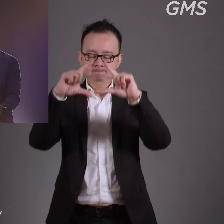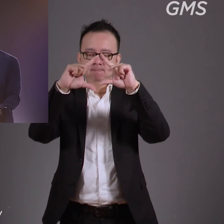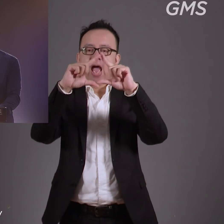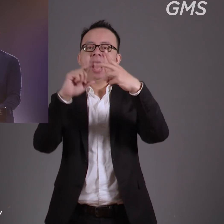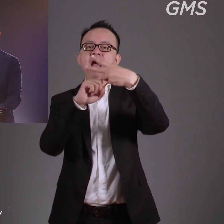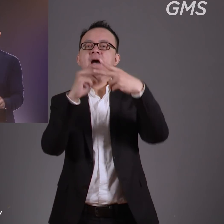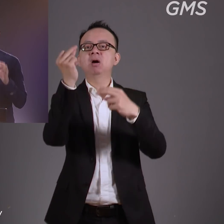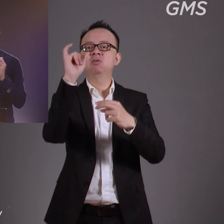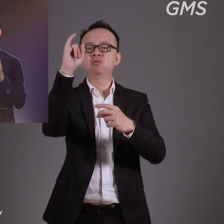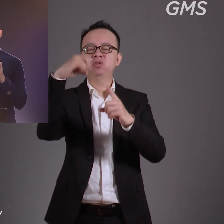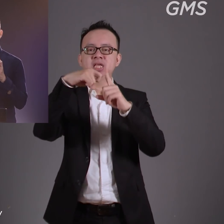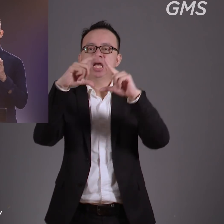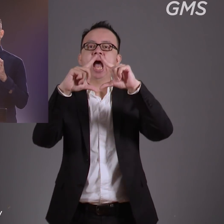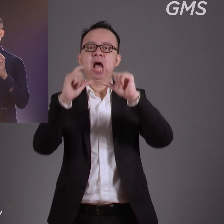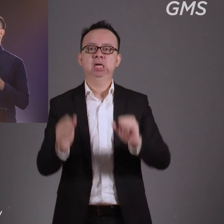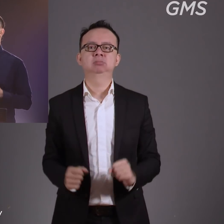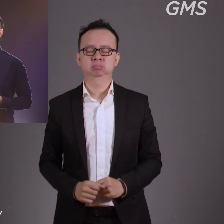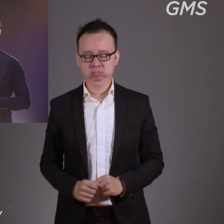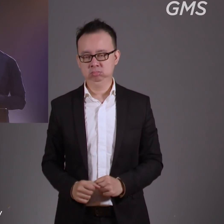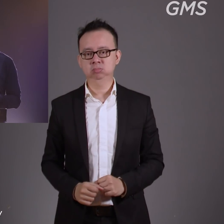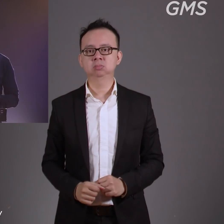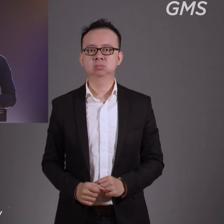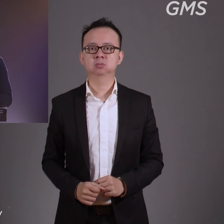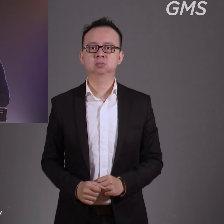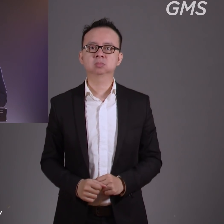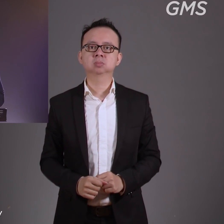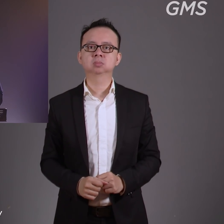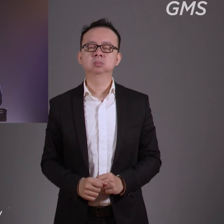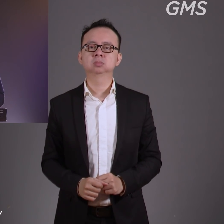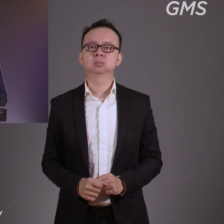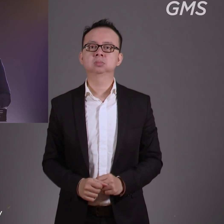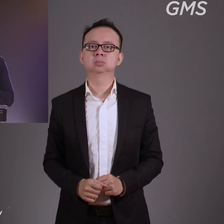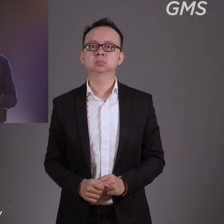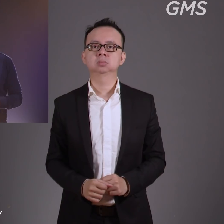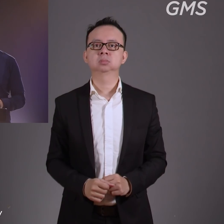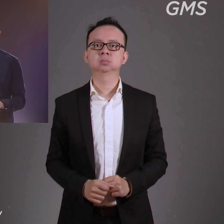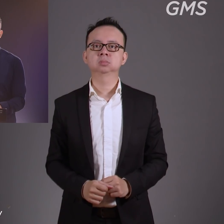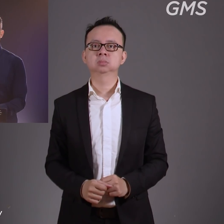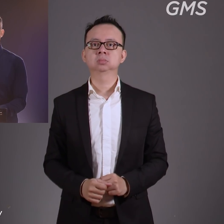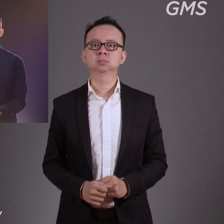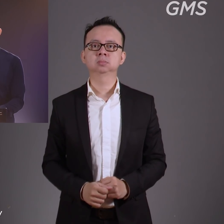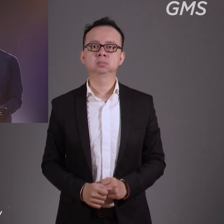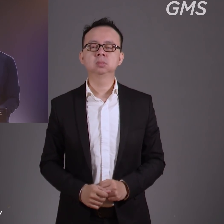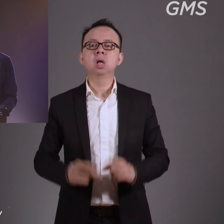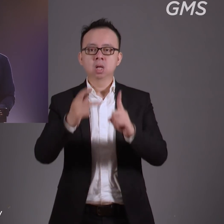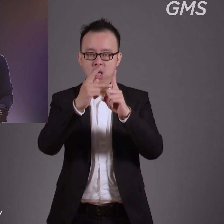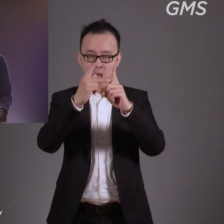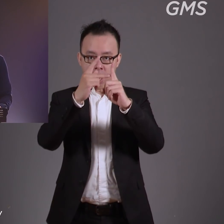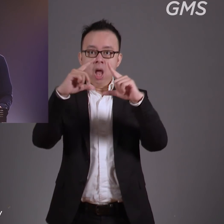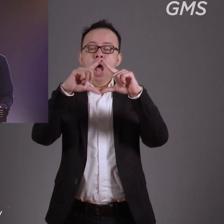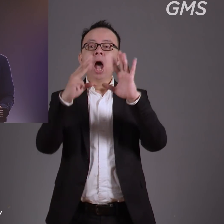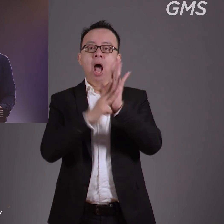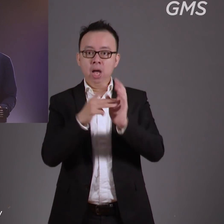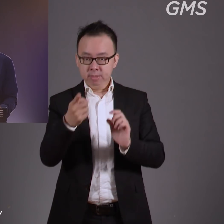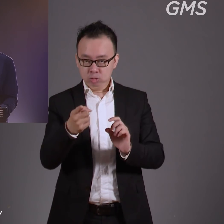Kanaan. Nah, Ham ini sebagai simbol daripada orang-orang dan keturunan orang-orang yang menentang